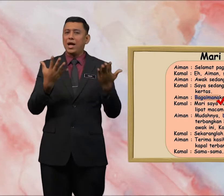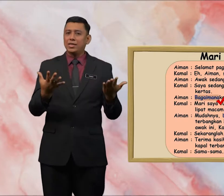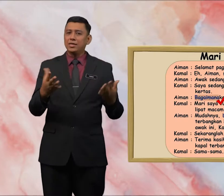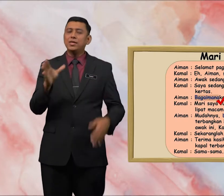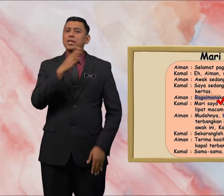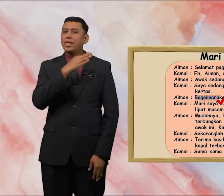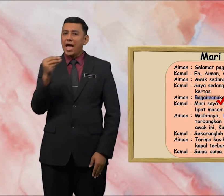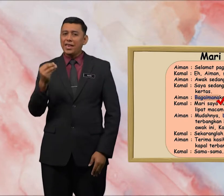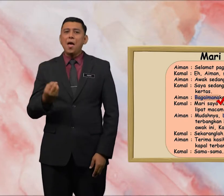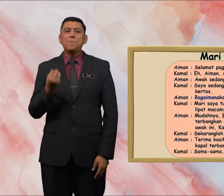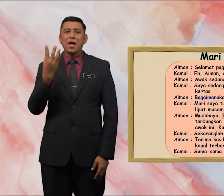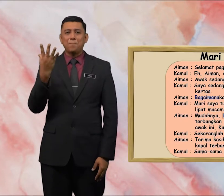bagaimana dan berapa.